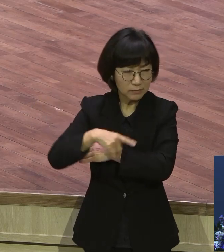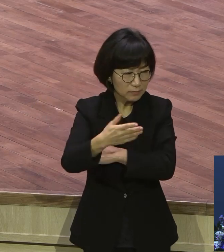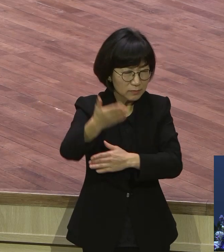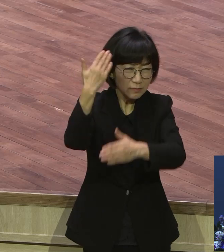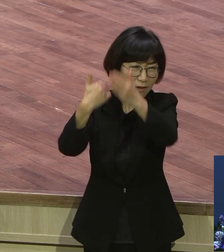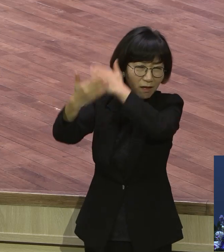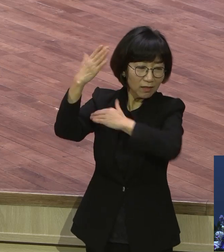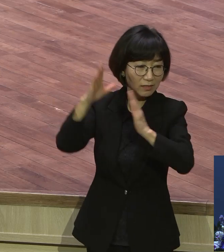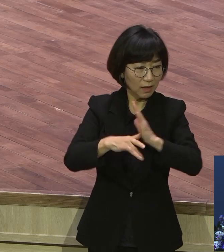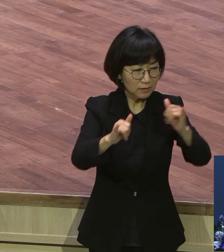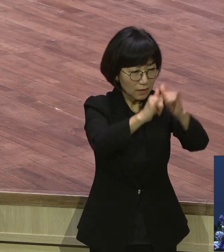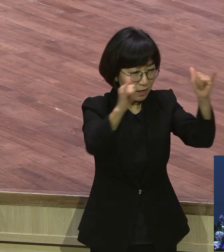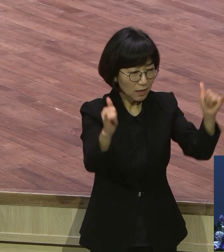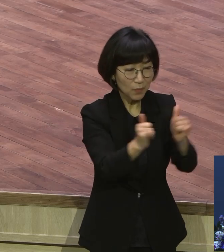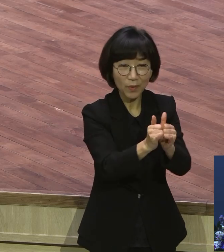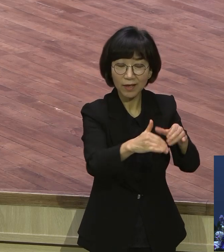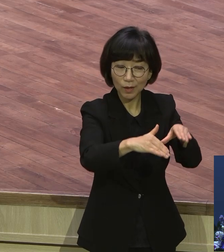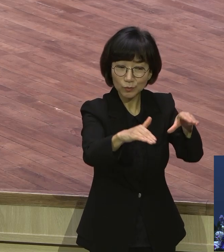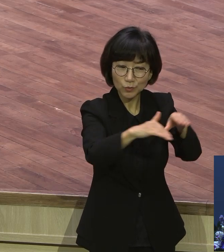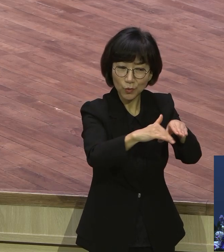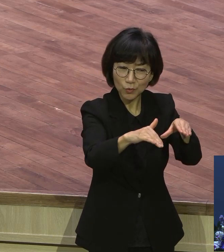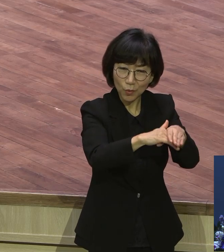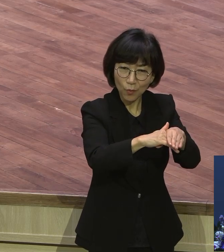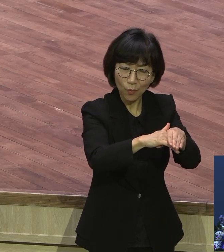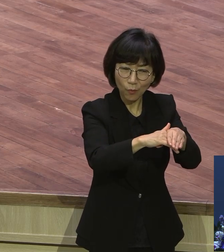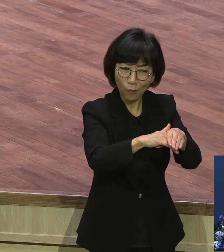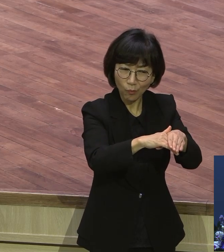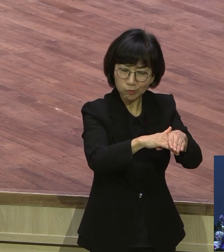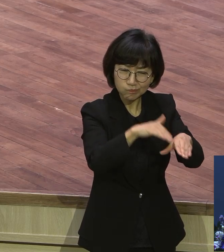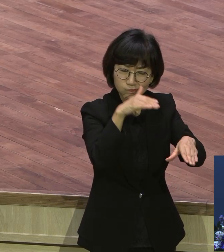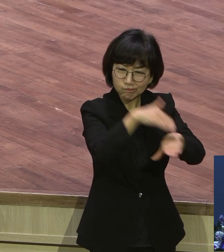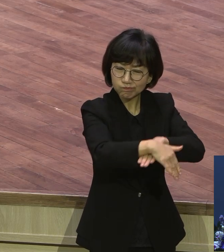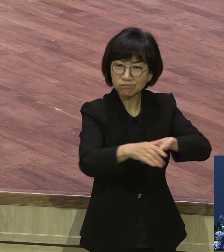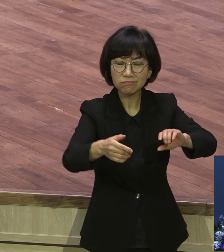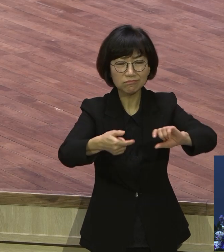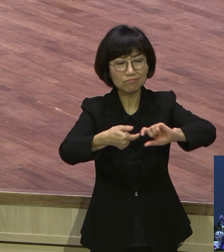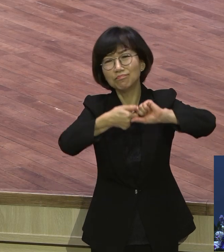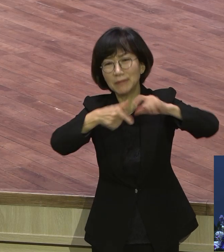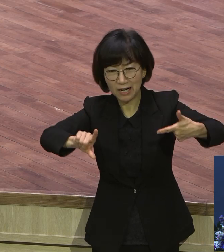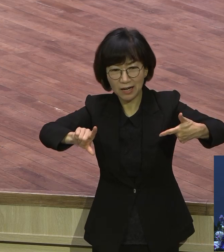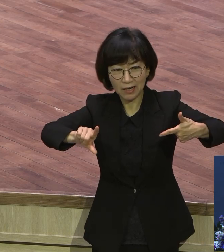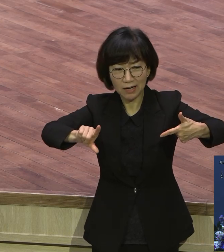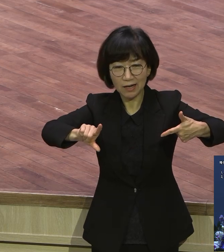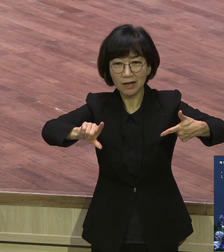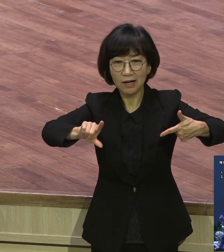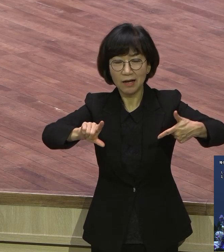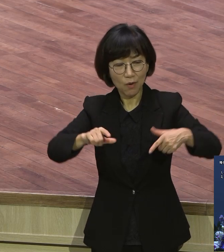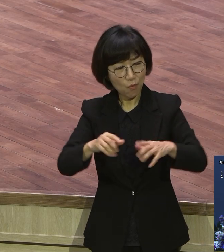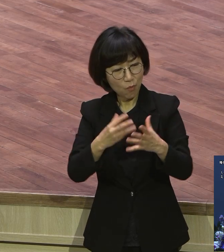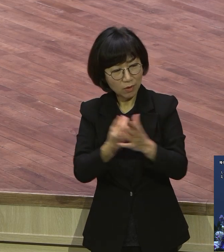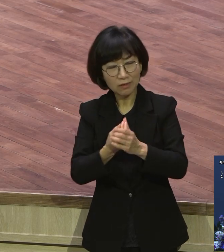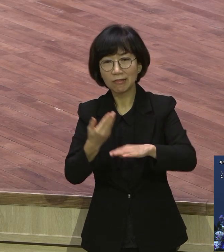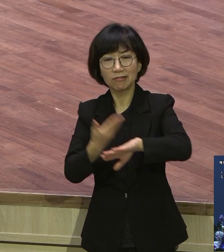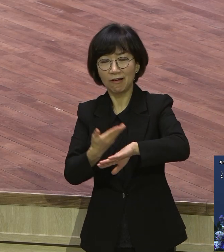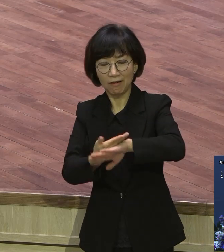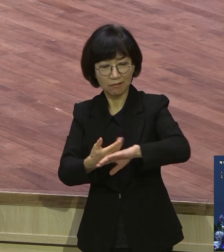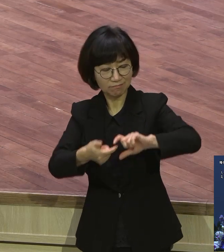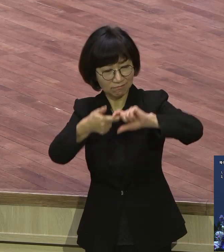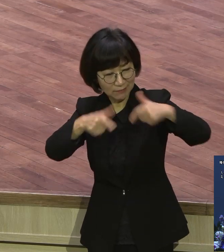종교적 또 그런 개념과는 정반대의 혁신적 혁신적